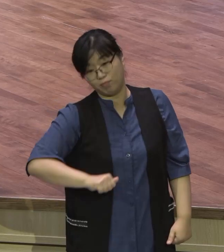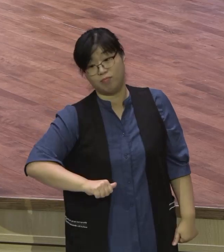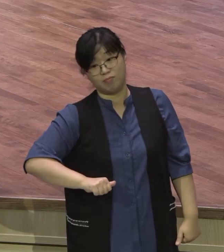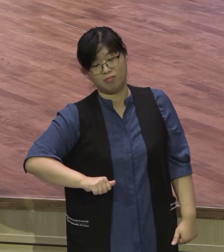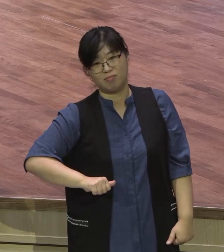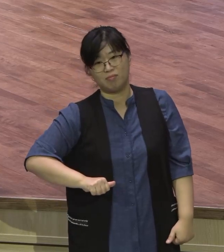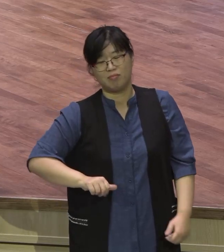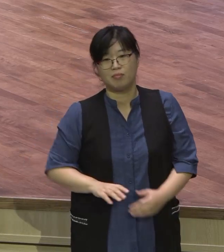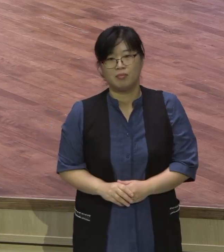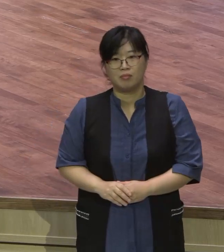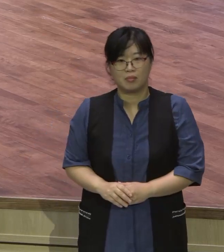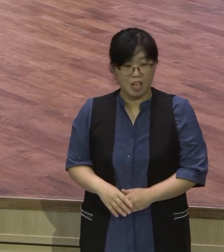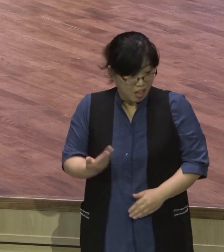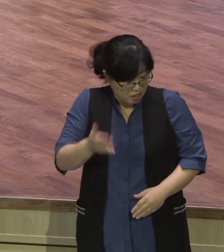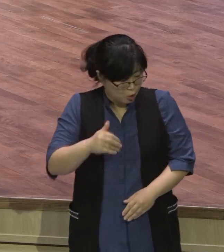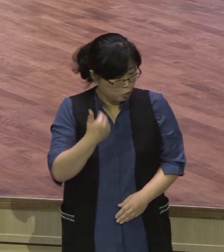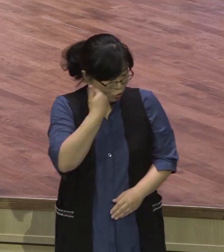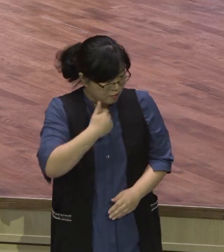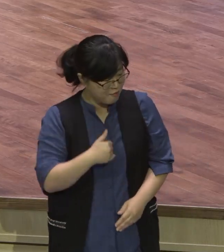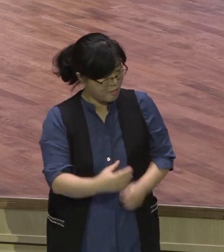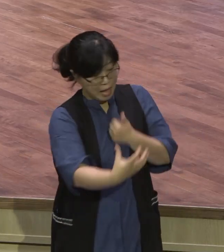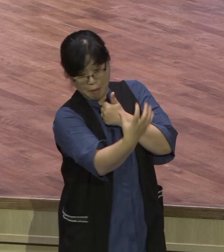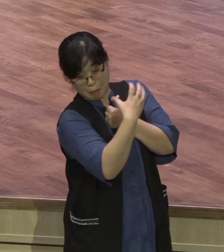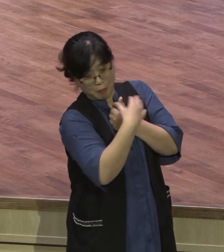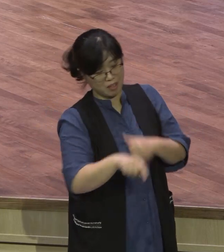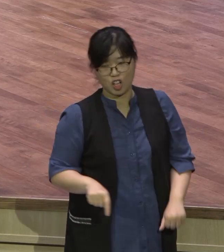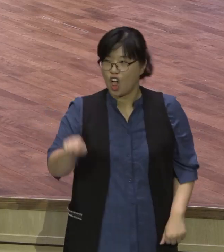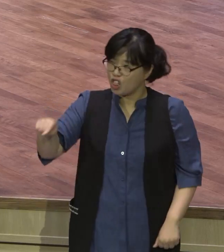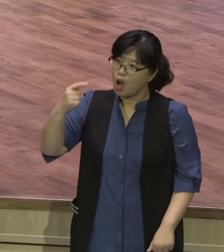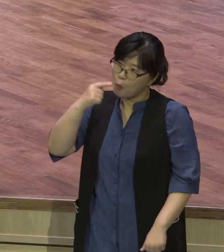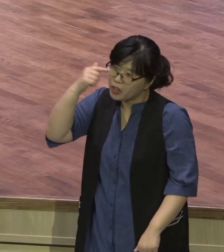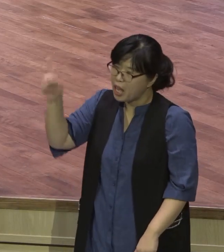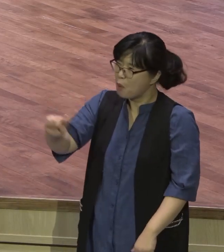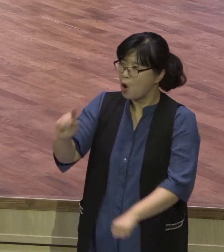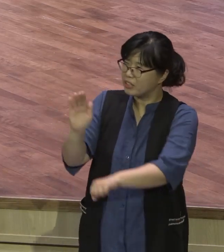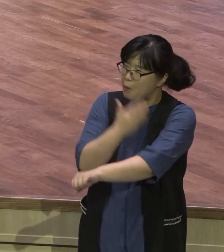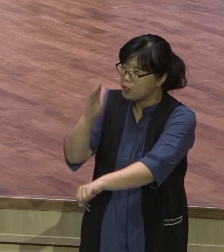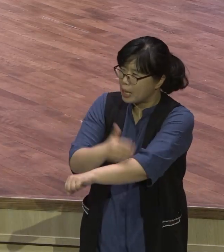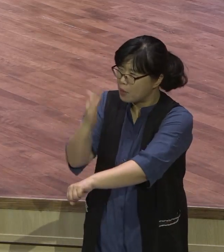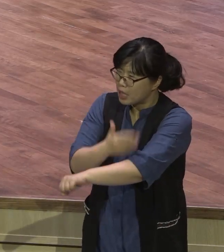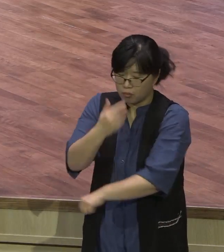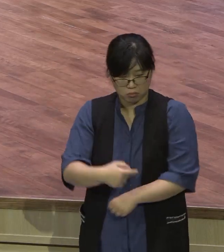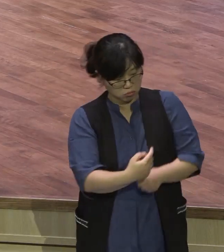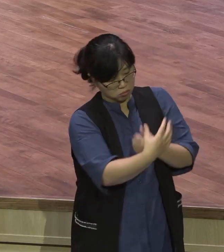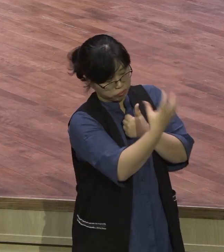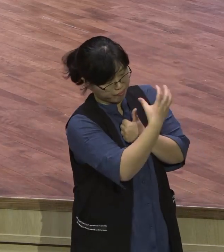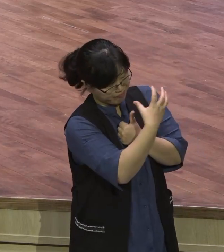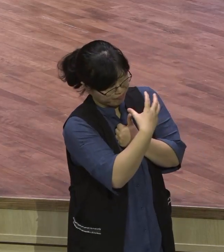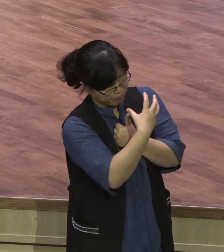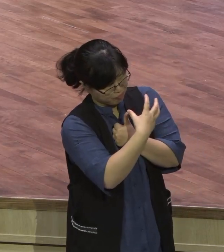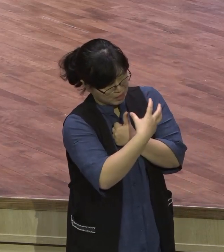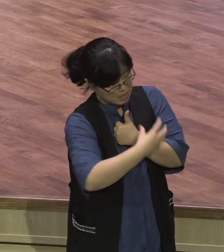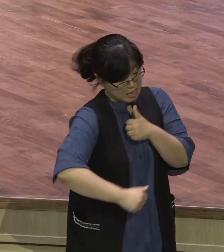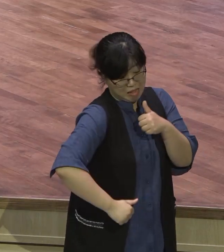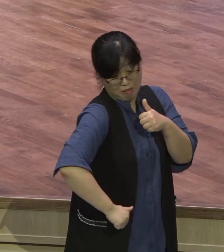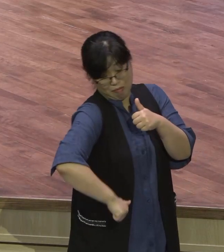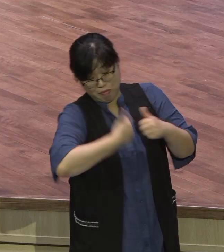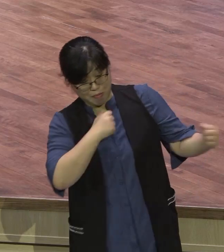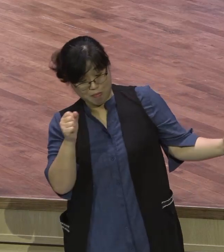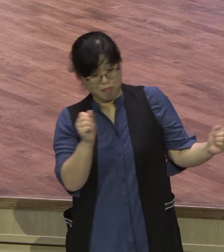그러면 교회가 안 되는 거지 여러분 여러분 언제나 여러분이 사단이 건드립니다 남편 통해서 아내